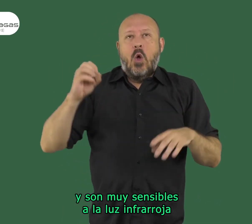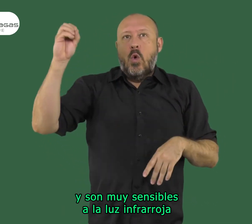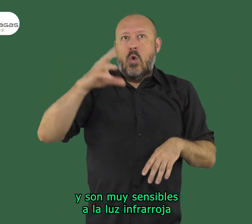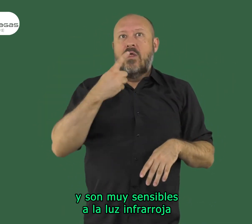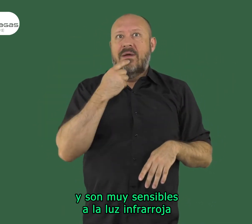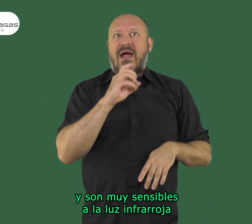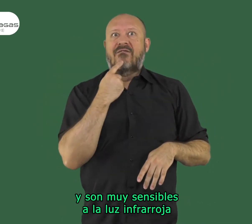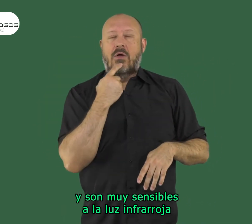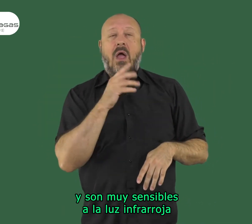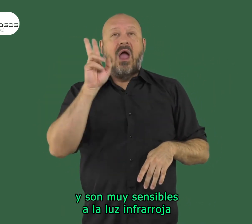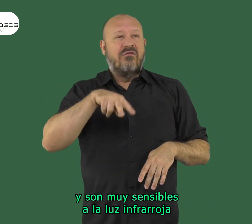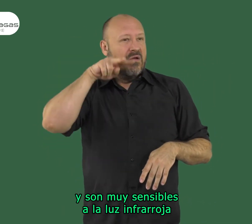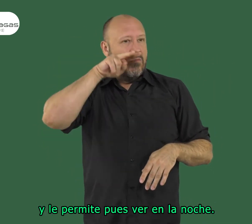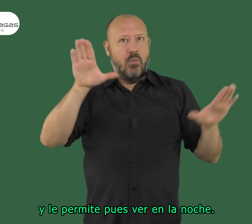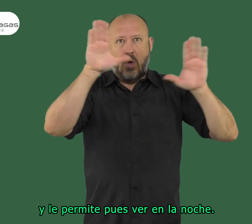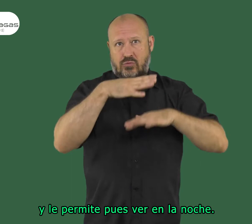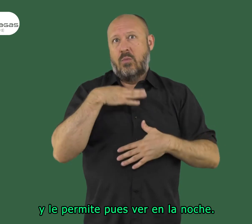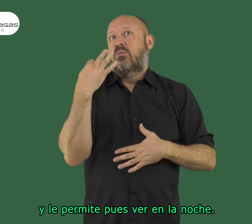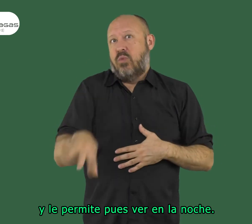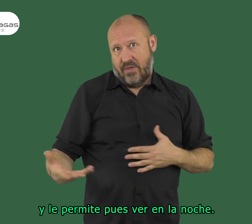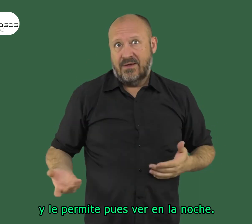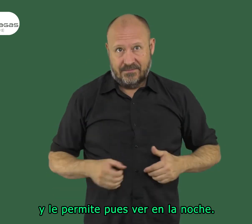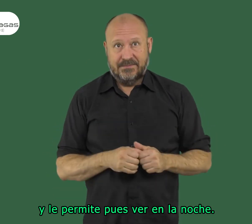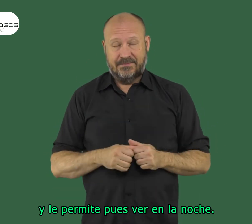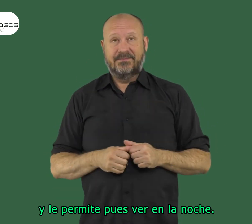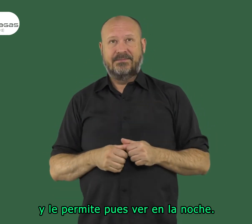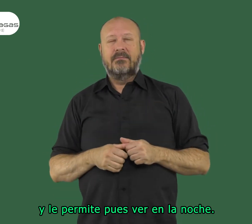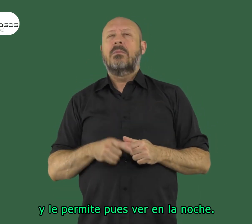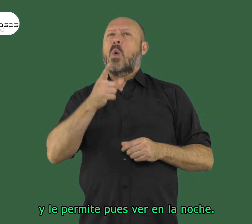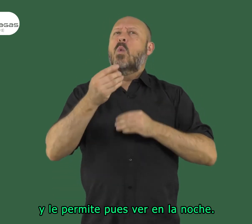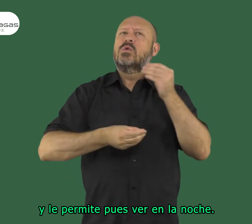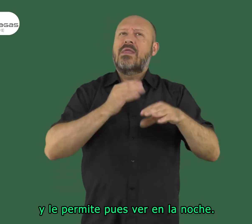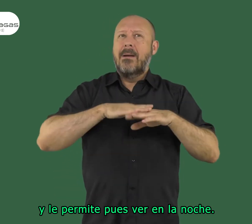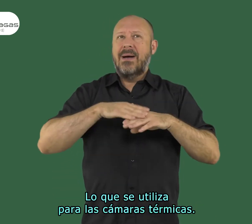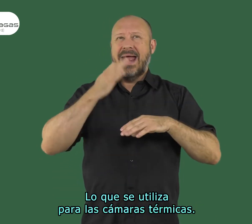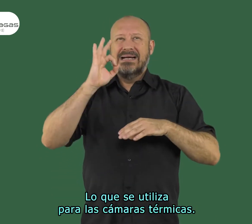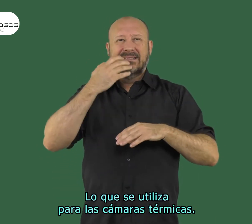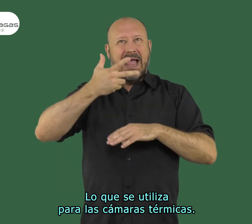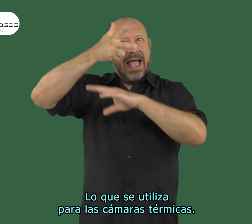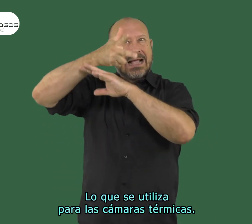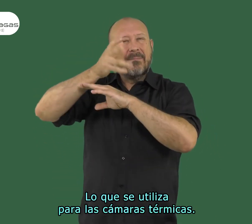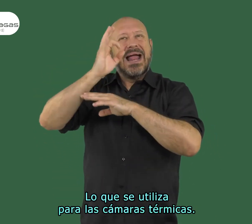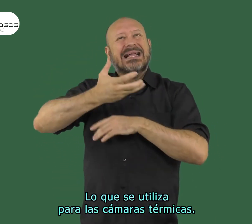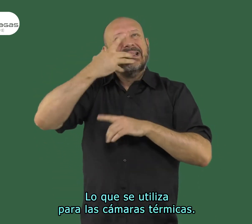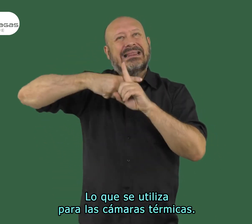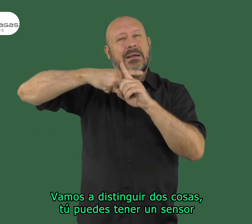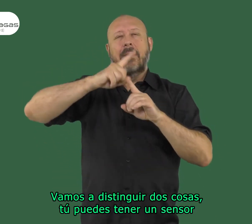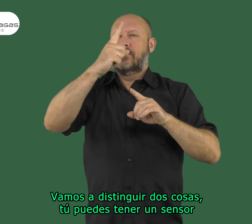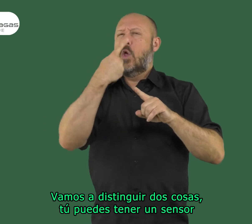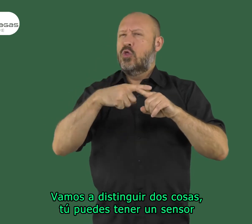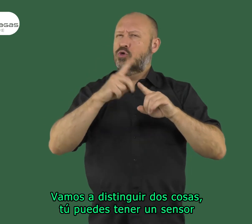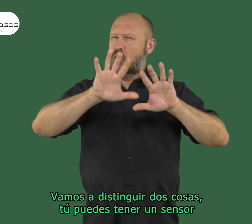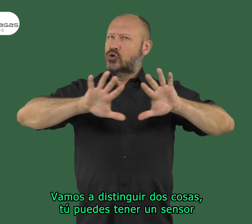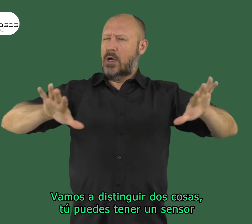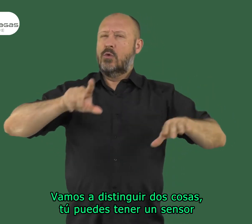muy sensibles a la luz infrarroja y le permiten pues ver en la noche. Se utiliza para las cámaras térmicas.